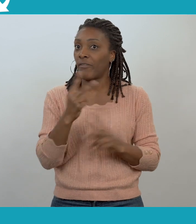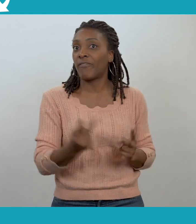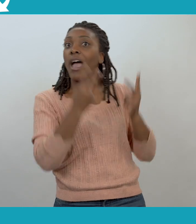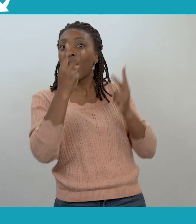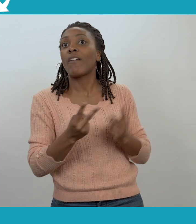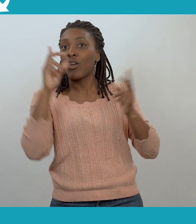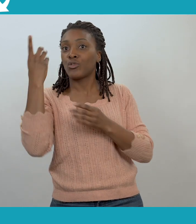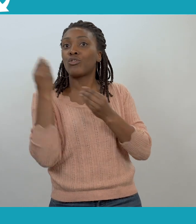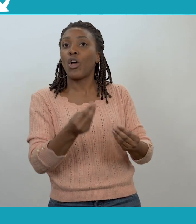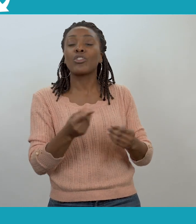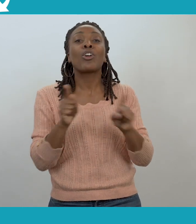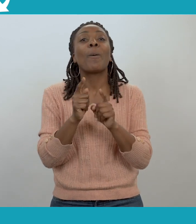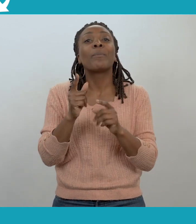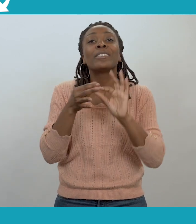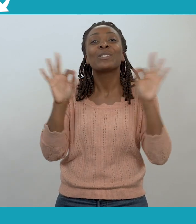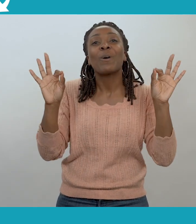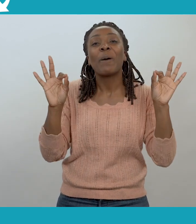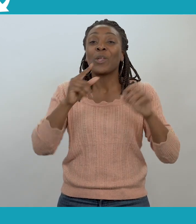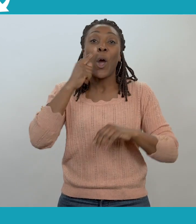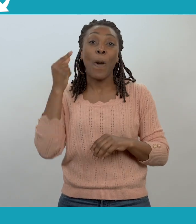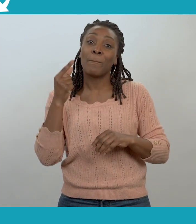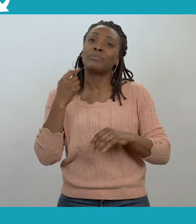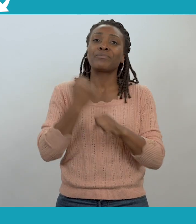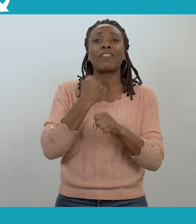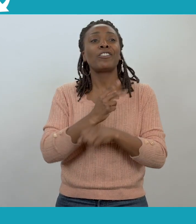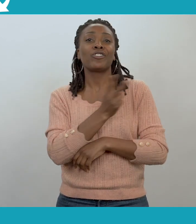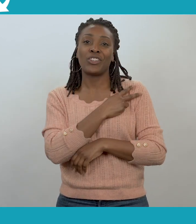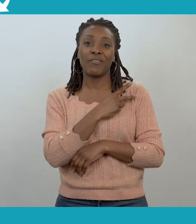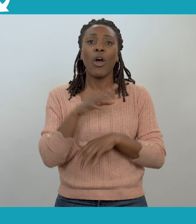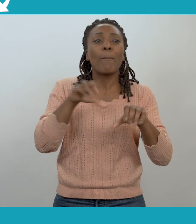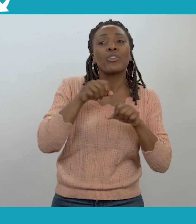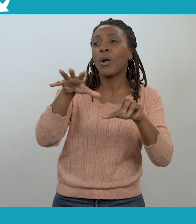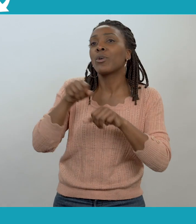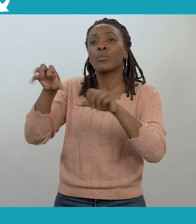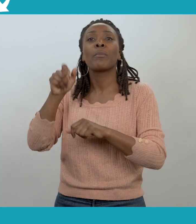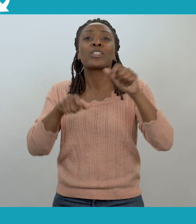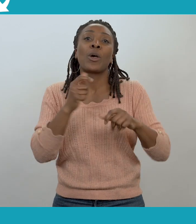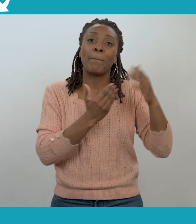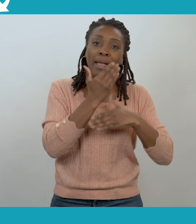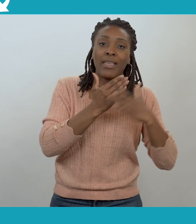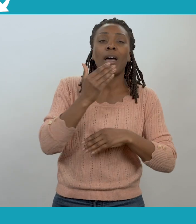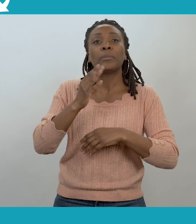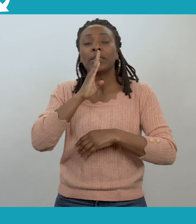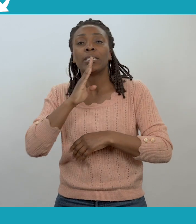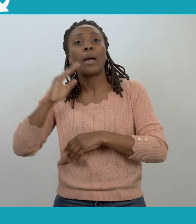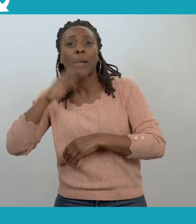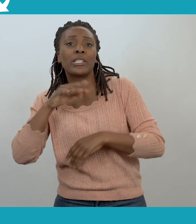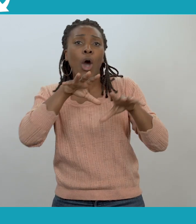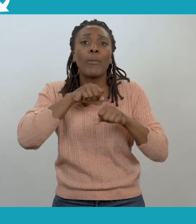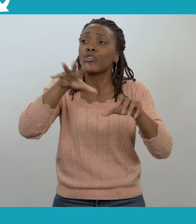parabole de l'entrepreneur qui a embauché des ouvriers tout au long de la journée. Le matin, plus tard, puis vers la fin de la